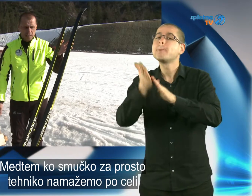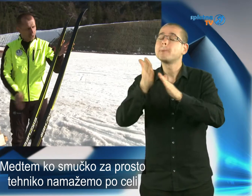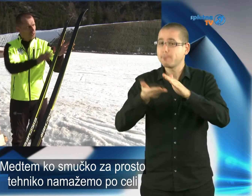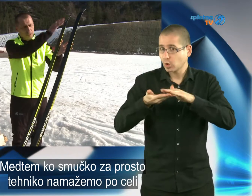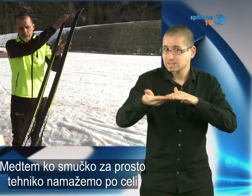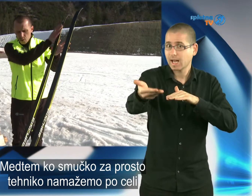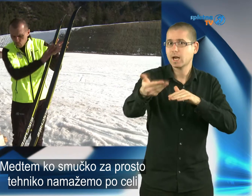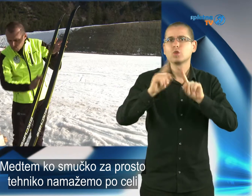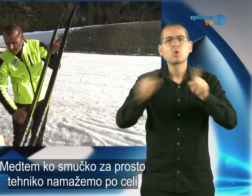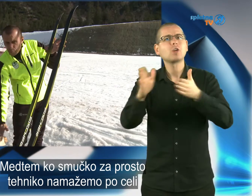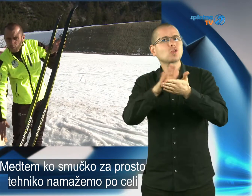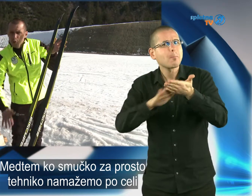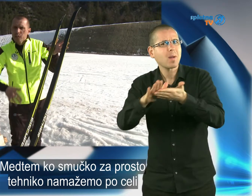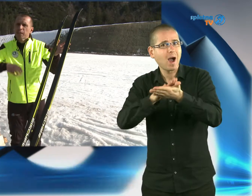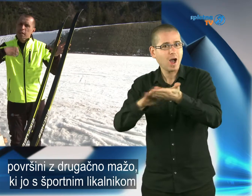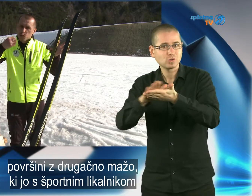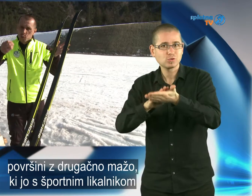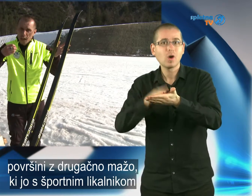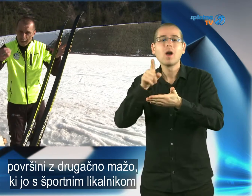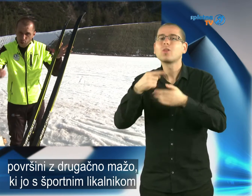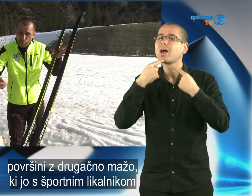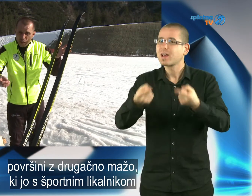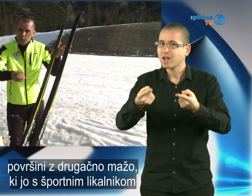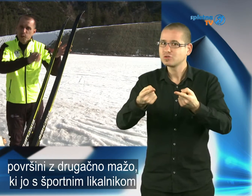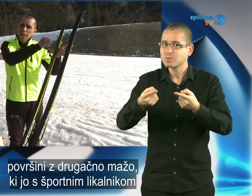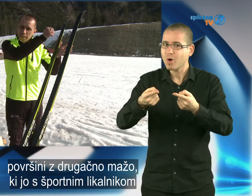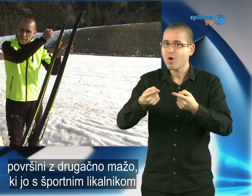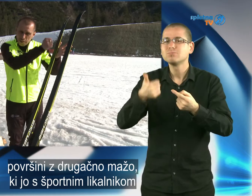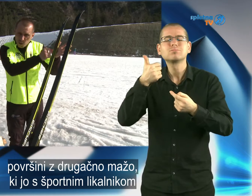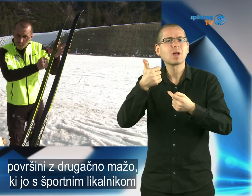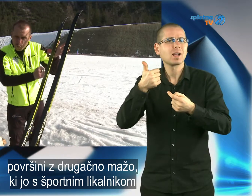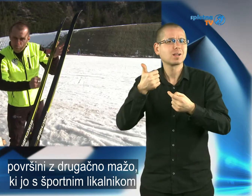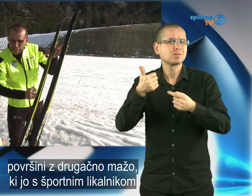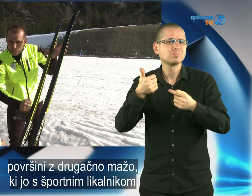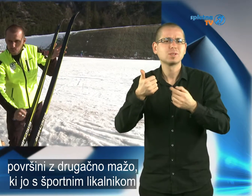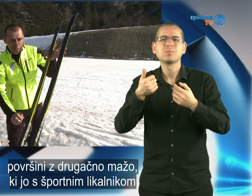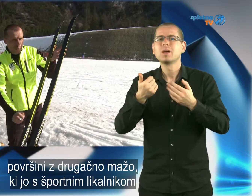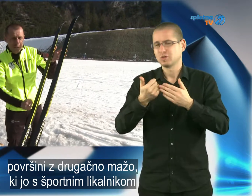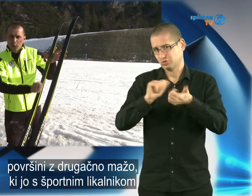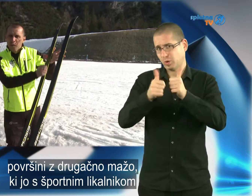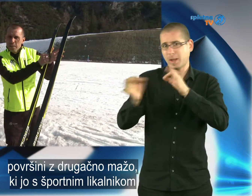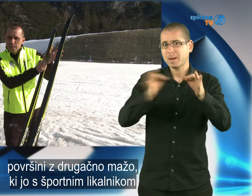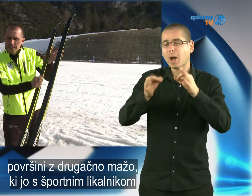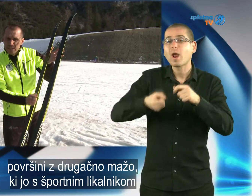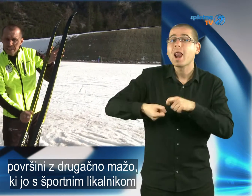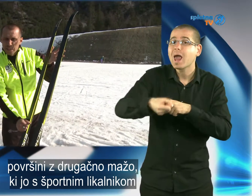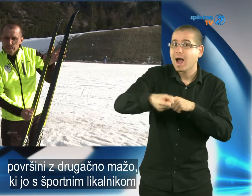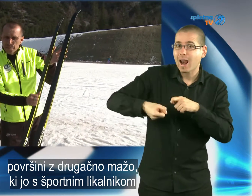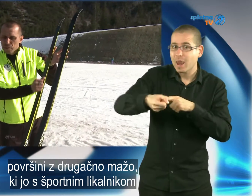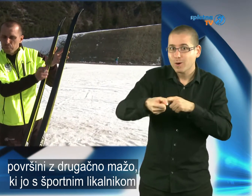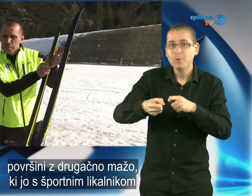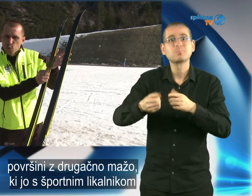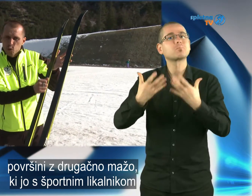prosto tehniko namažemo po celi površini z drugačno mažo, katero peglamo oziroma jo z